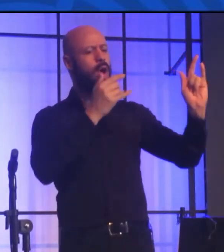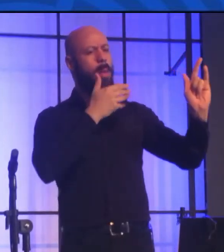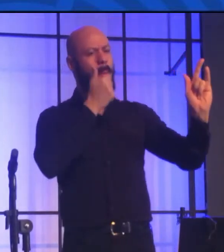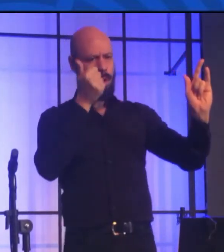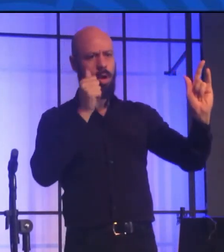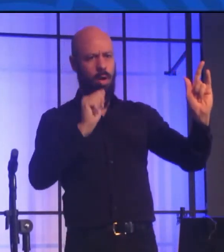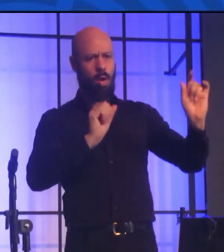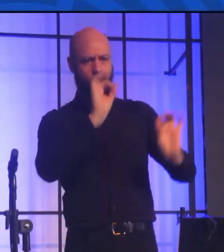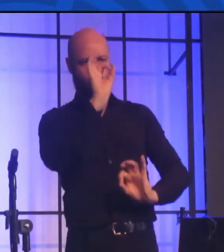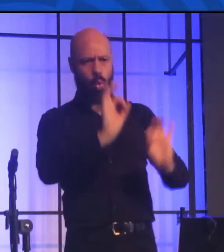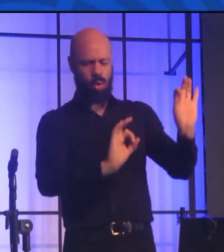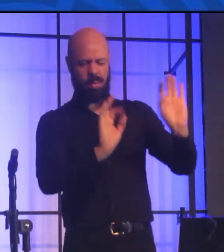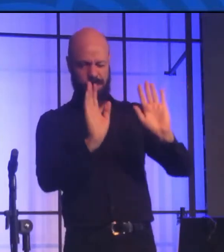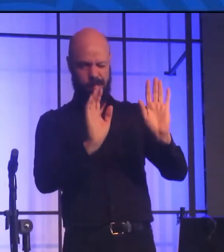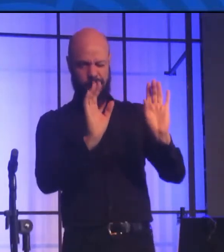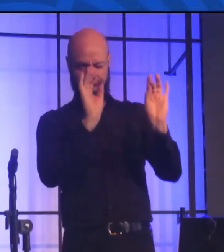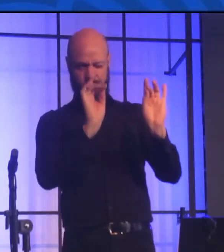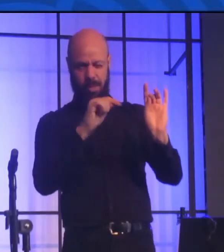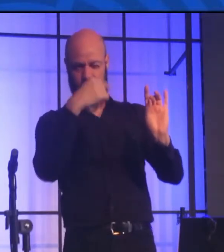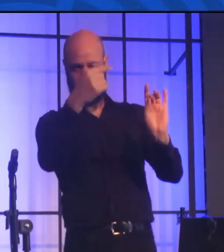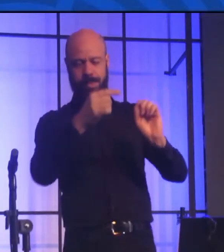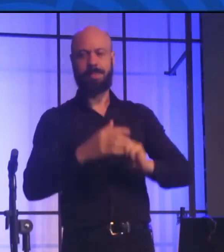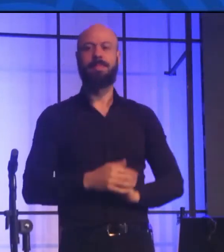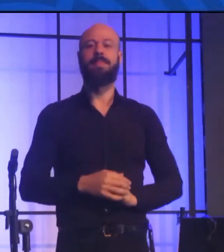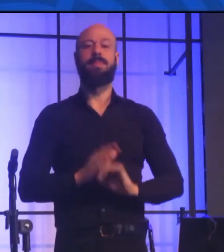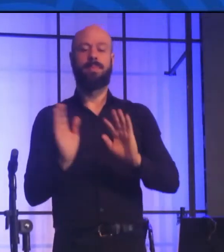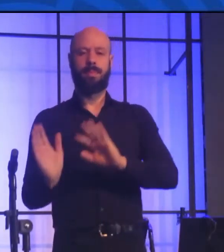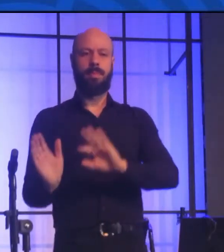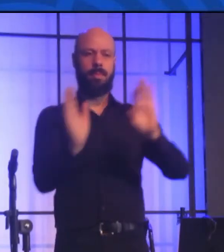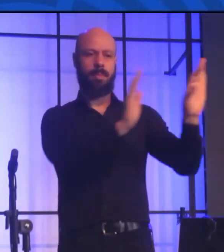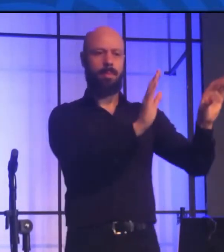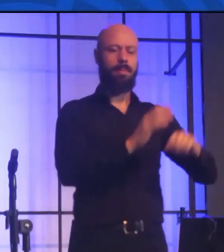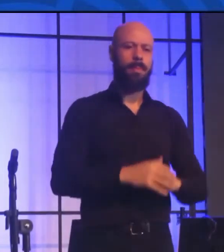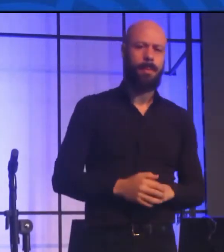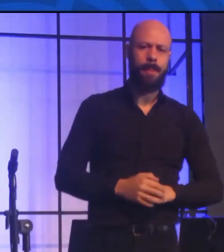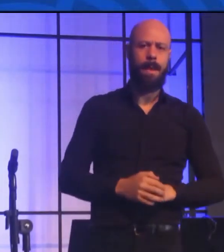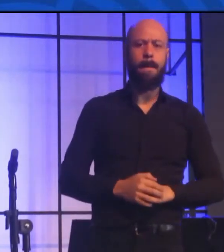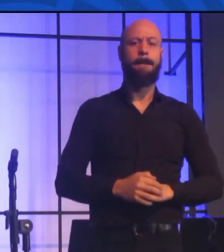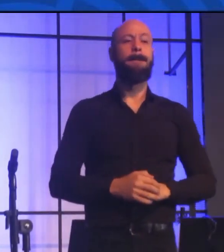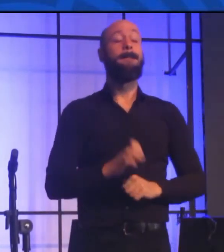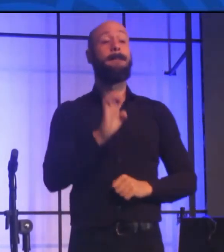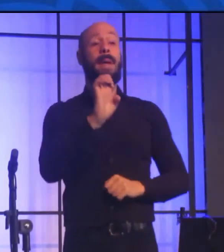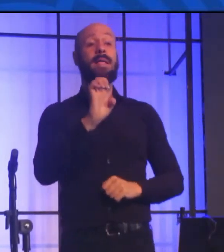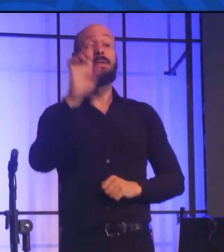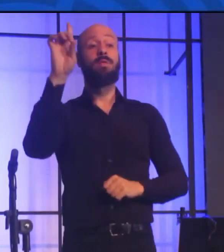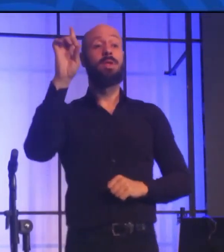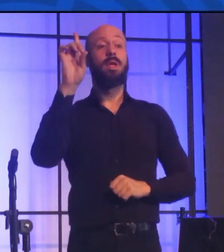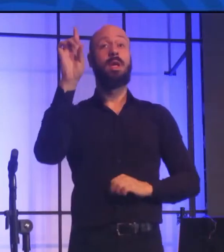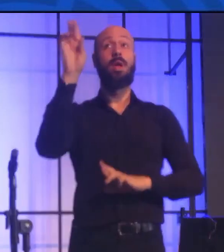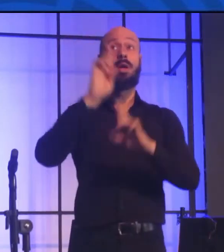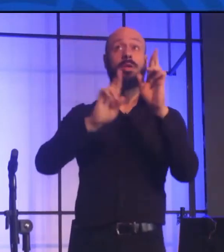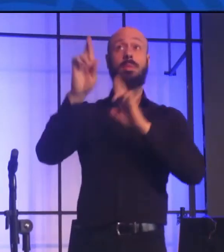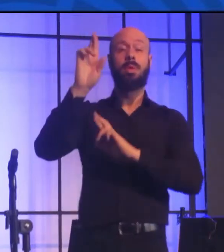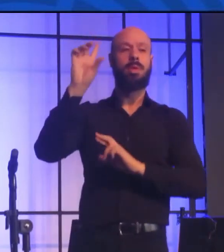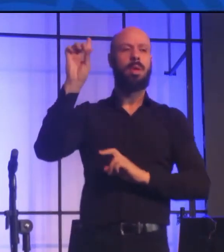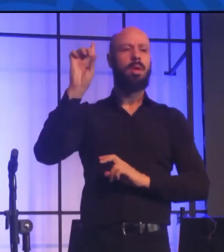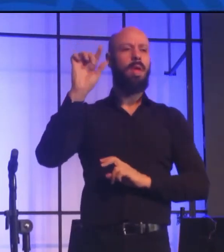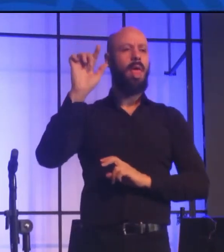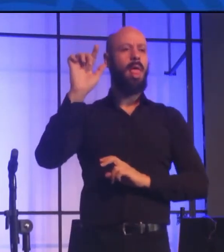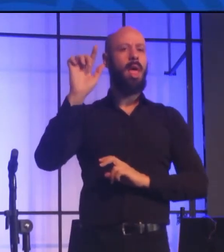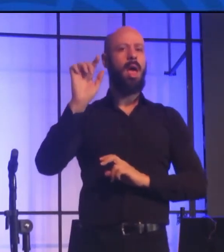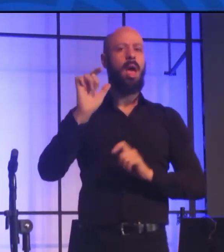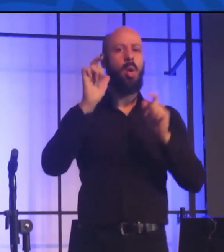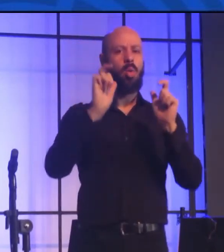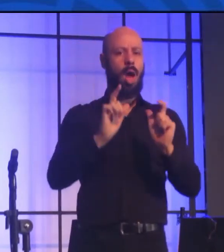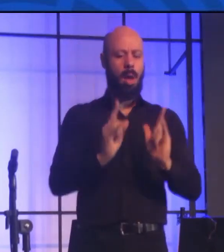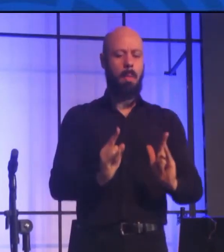quero dizer para você, que o lugar onde você se encontra com Deus nunca foi um lugar, um edifício,